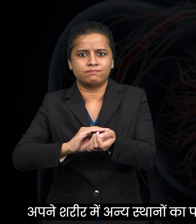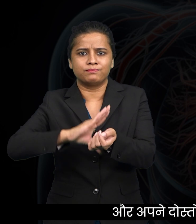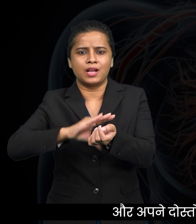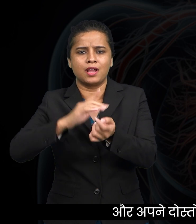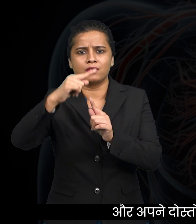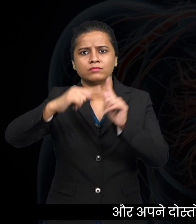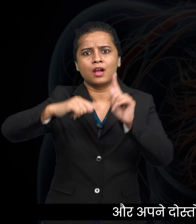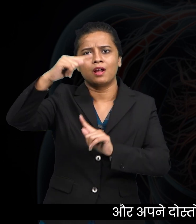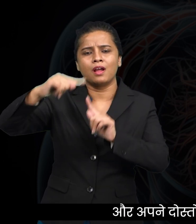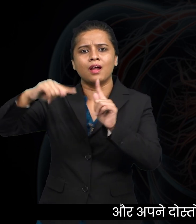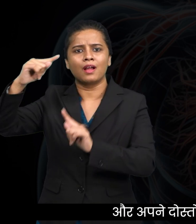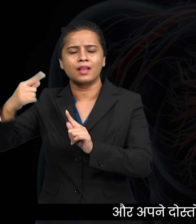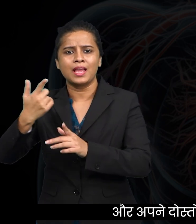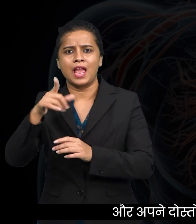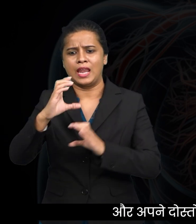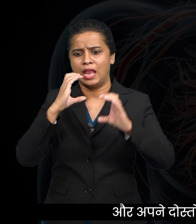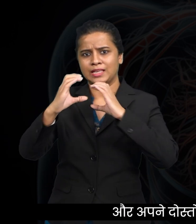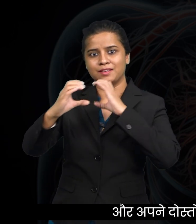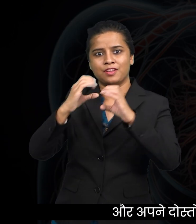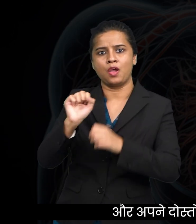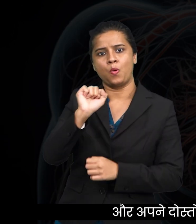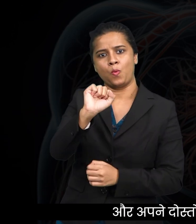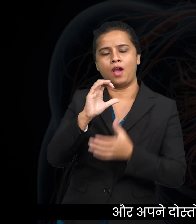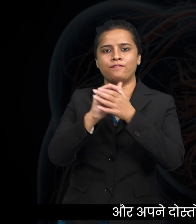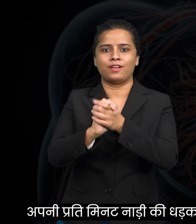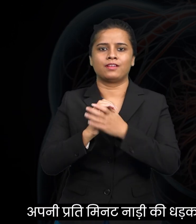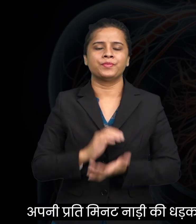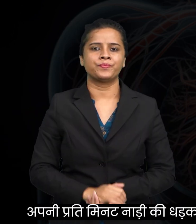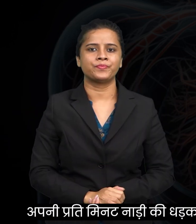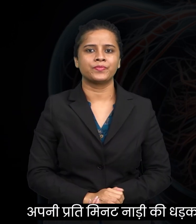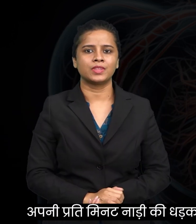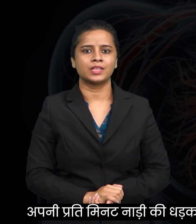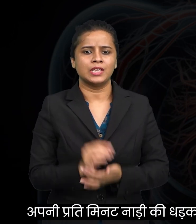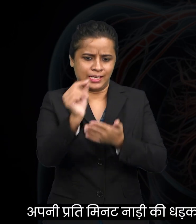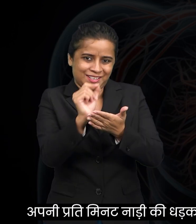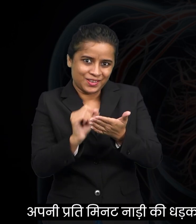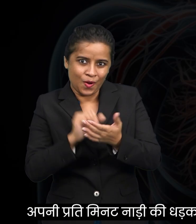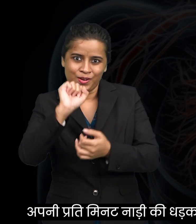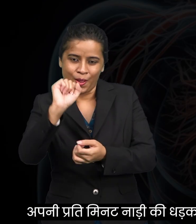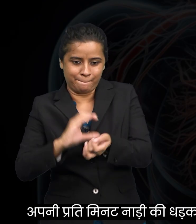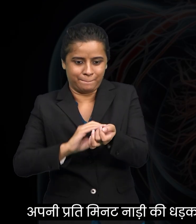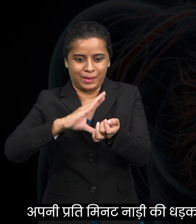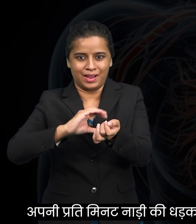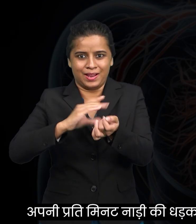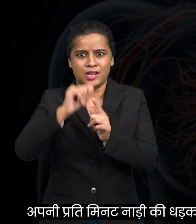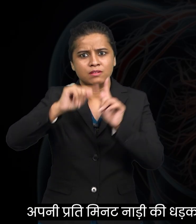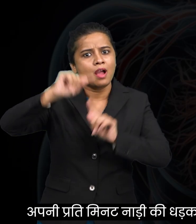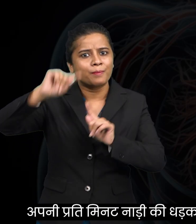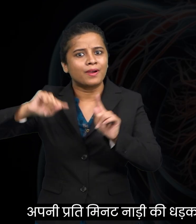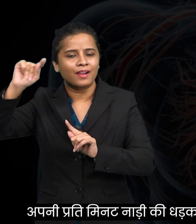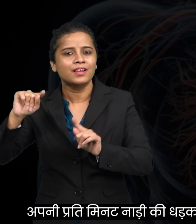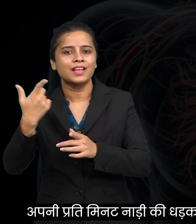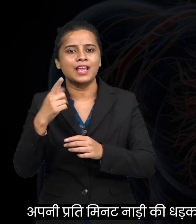सकते हैं और अपने दोस्तों के साथ इसकी चर्चा कीजिए। अपनी प्रति मिनट नाड़ी की धड़कन और